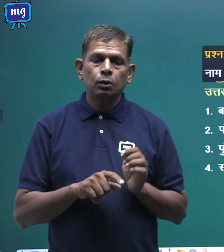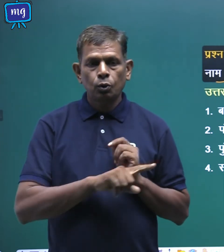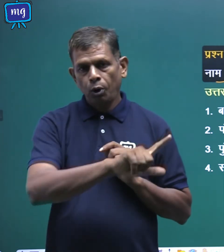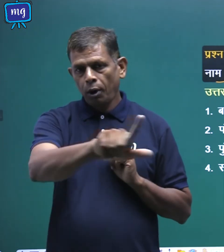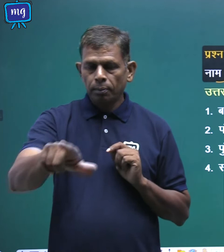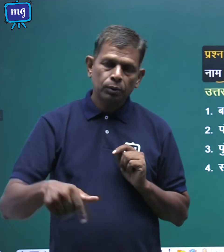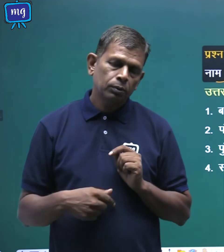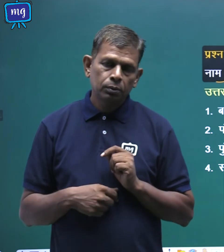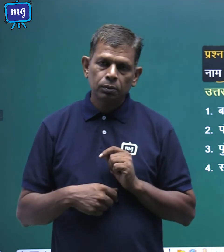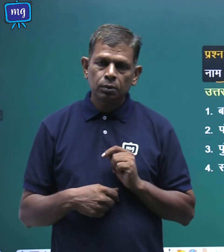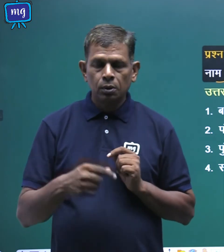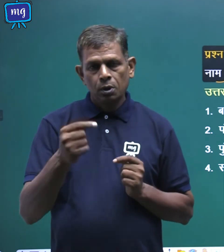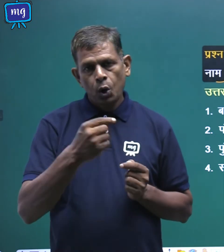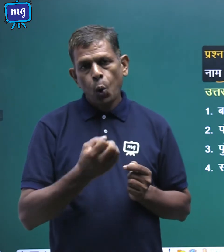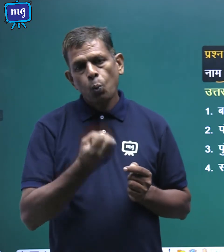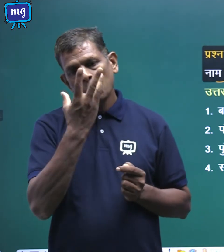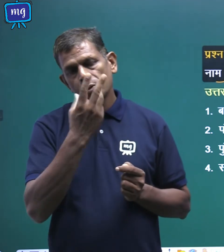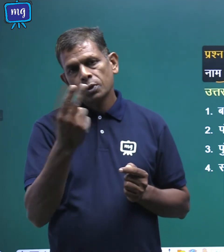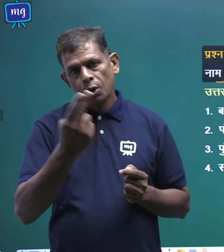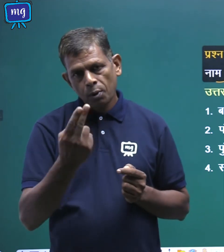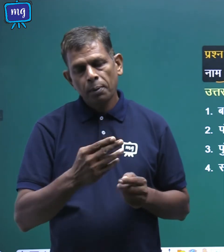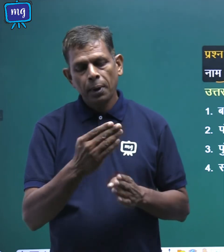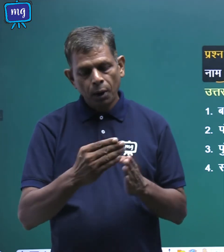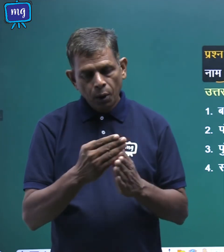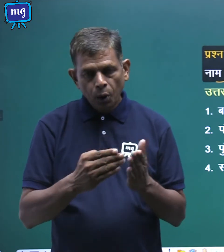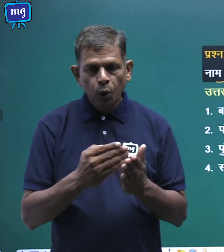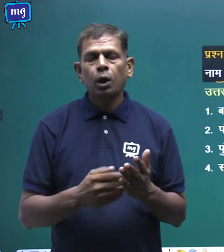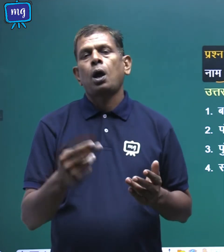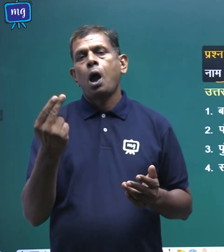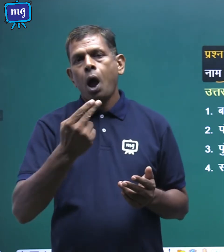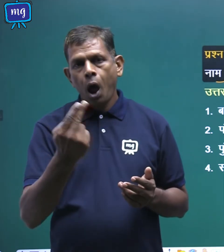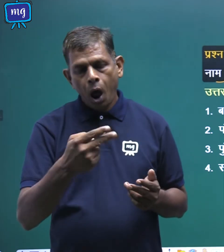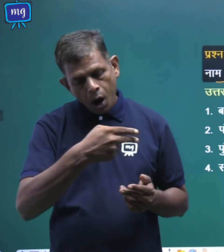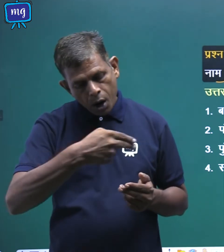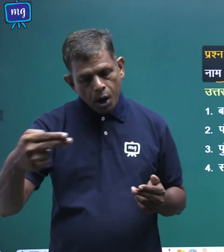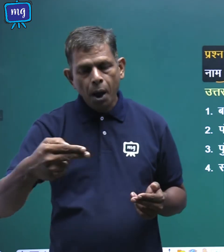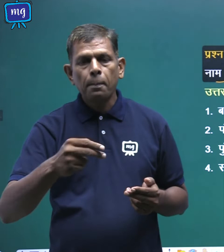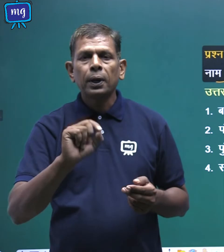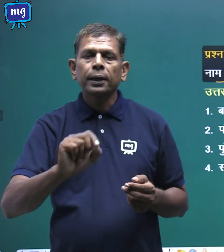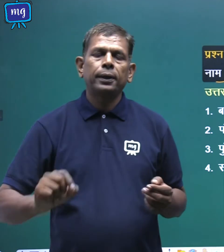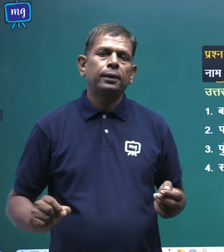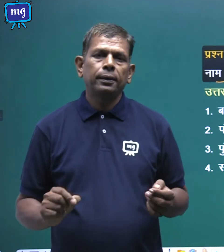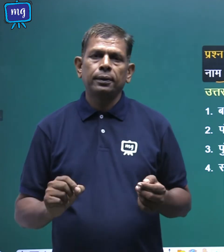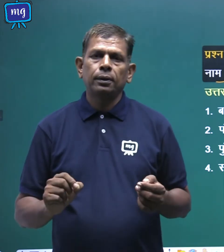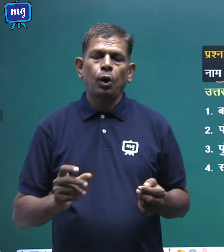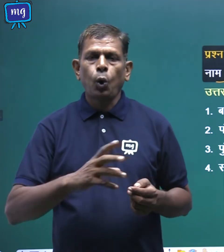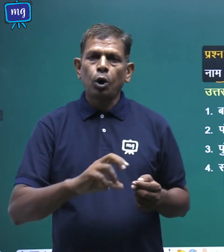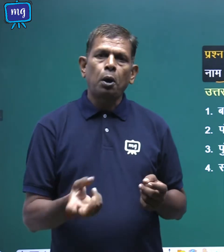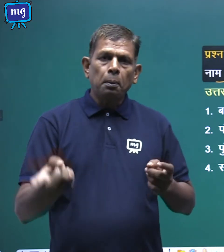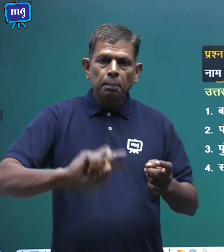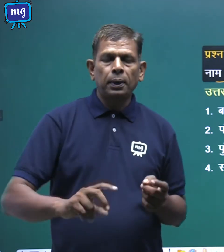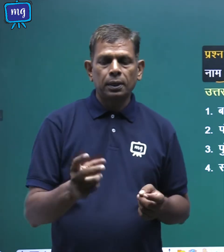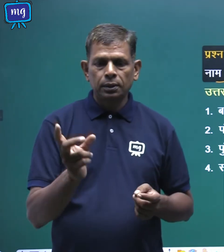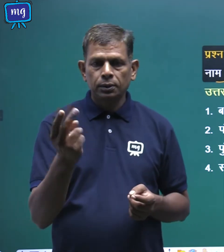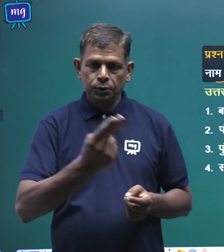आपको पुष्प के विभिन्न भागों के नाम लिखने हैं और फिर चित्र